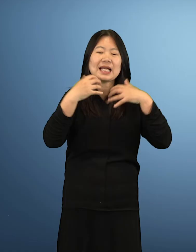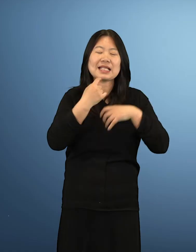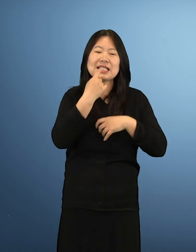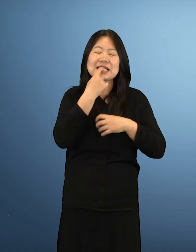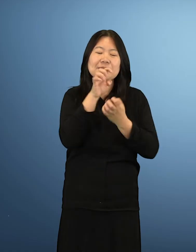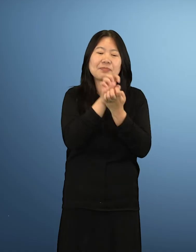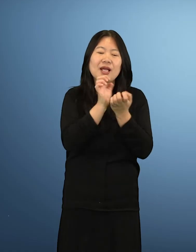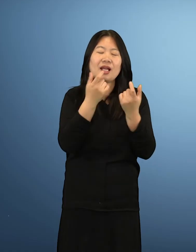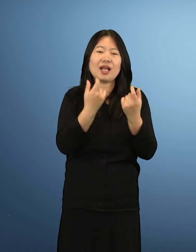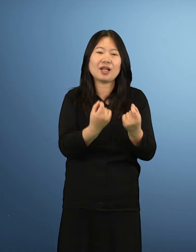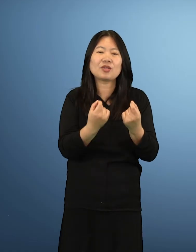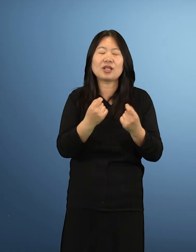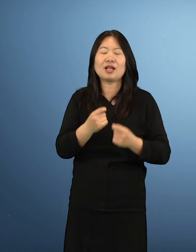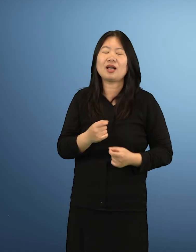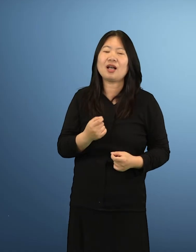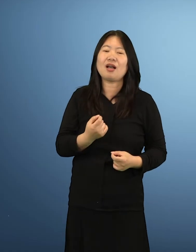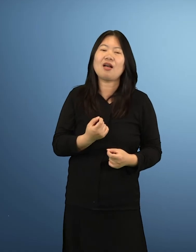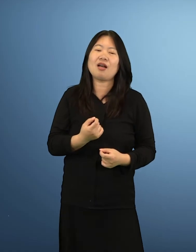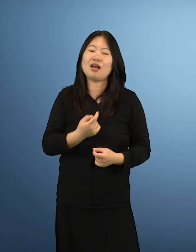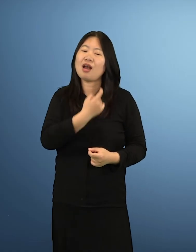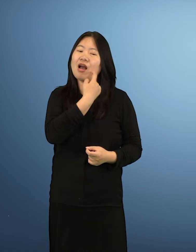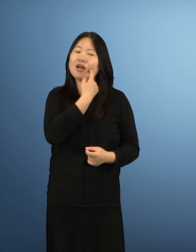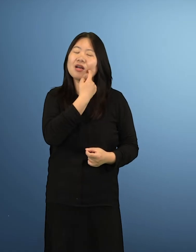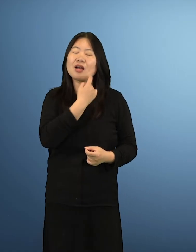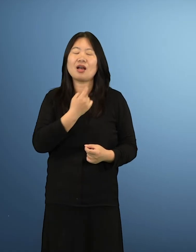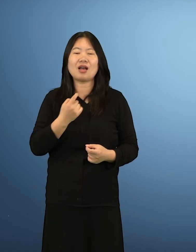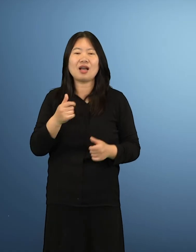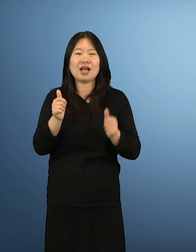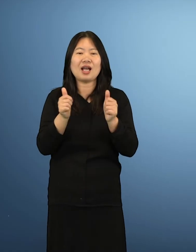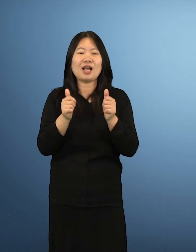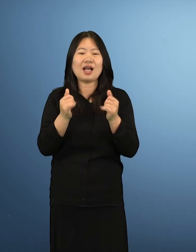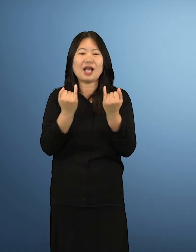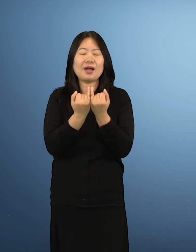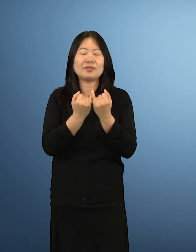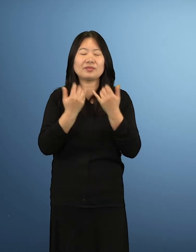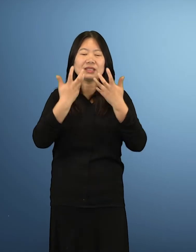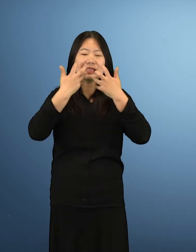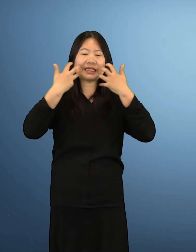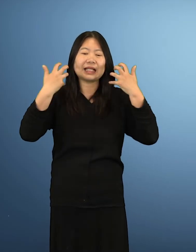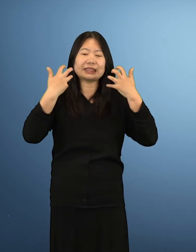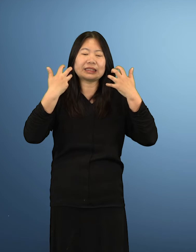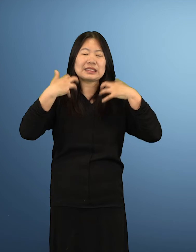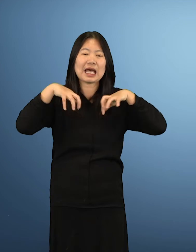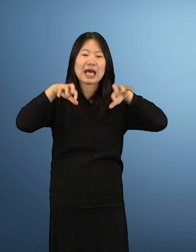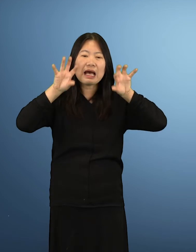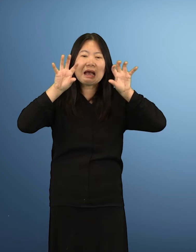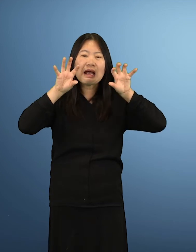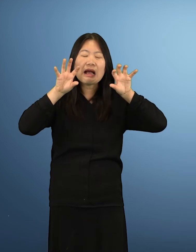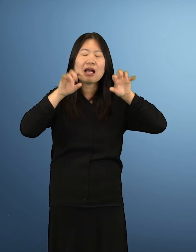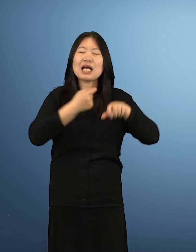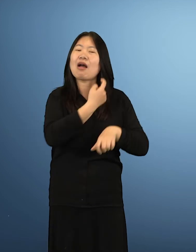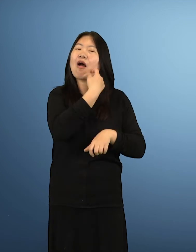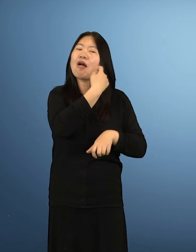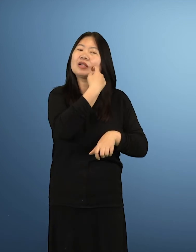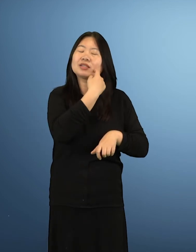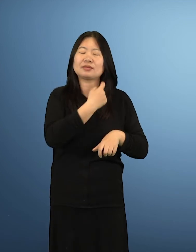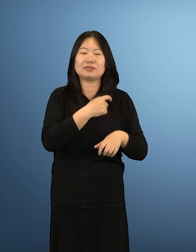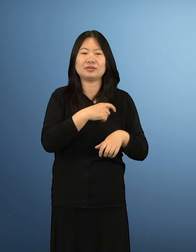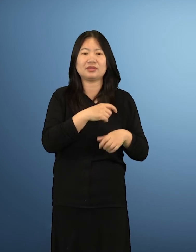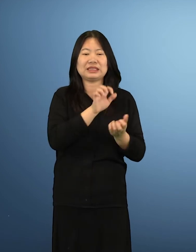그 어금니는 암사자의 어금니 같도다. 예, 이것은 호세아 선지자에서도 표현되는 내용들일 텐데